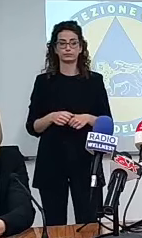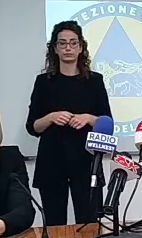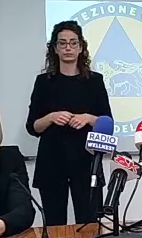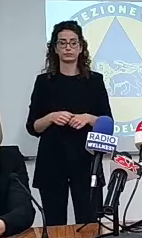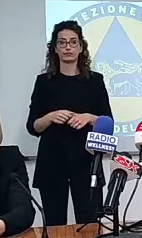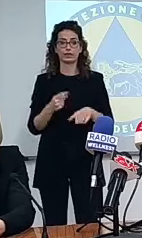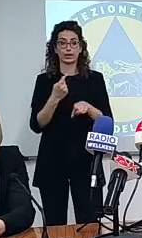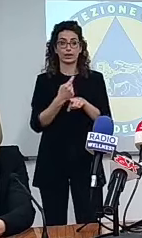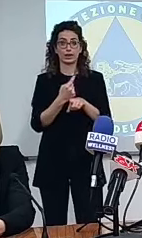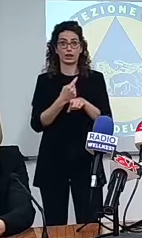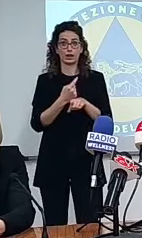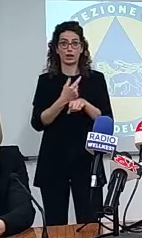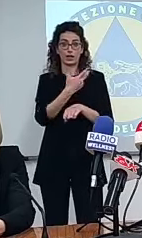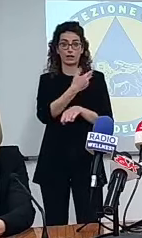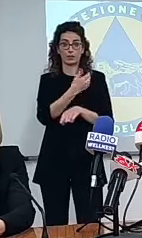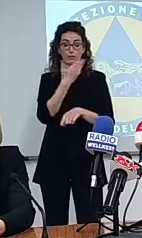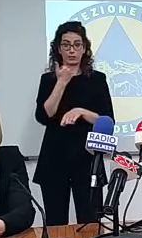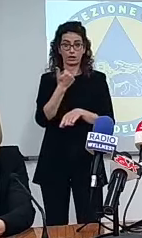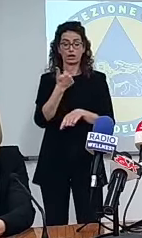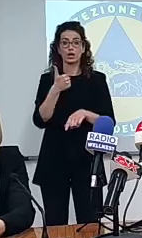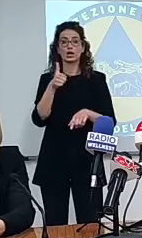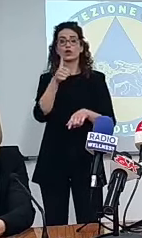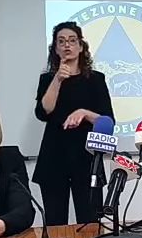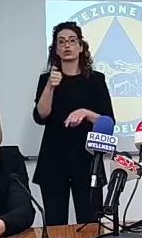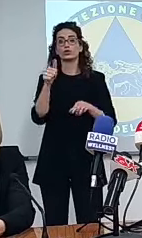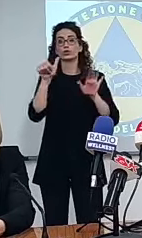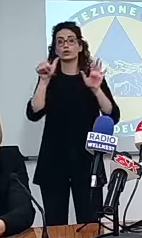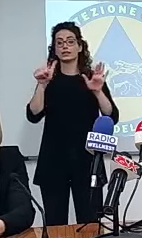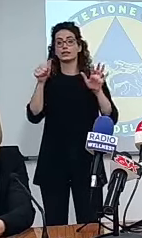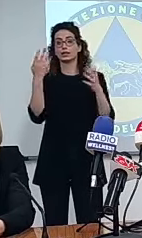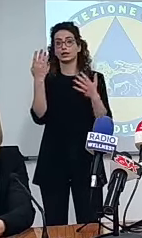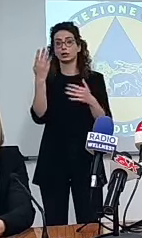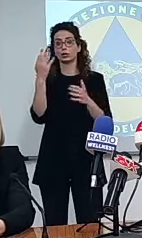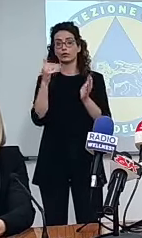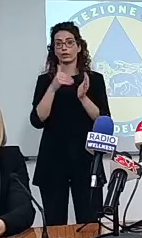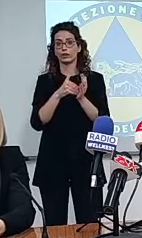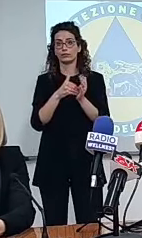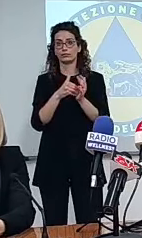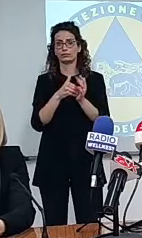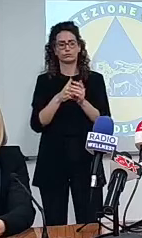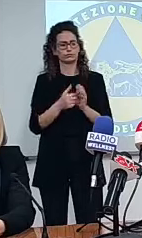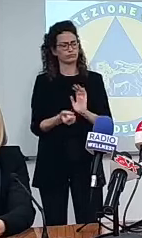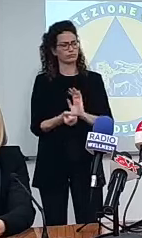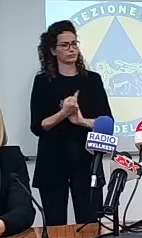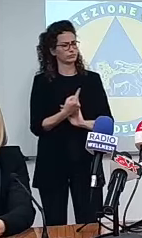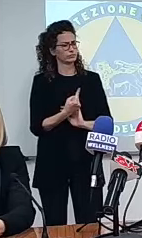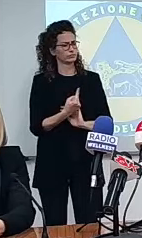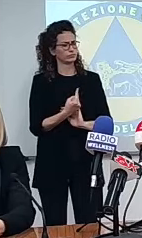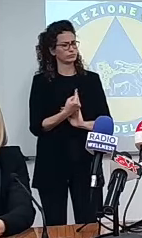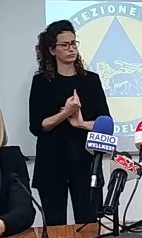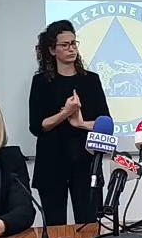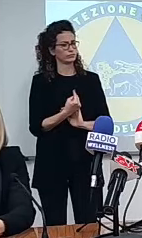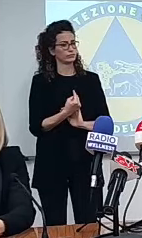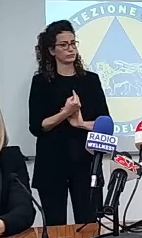Da vaccinare ne restano 169.000. Come